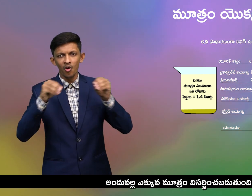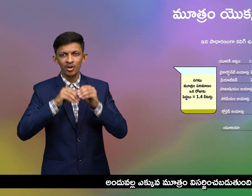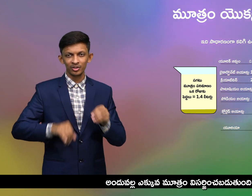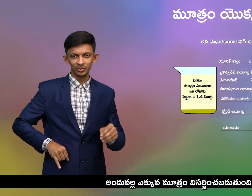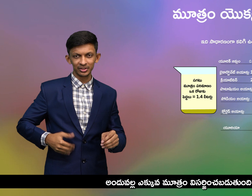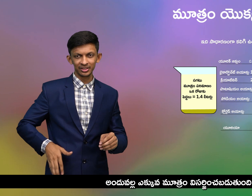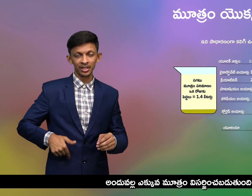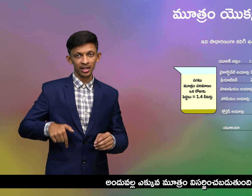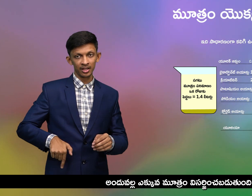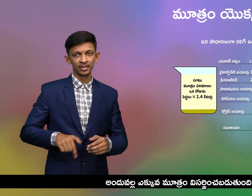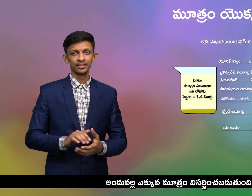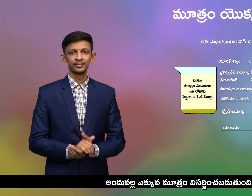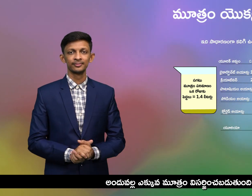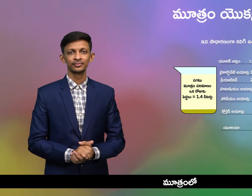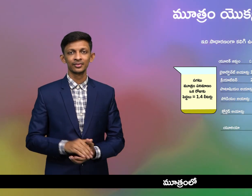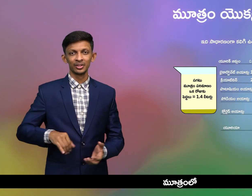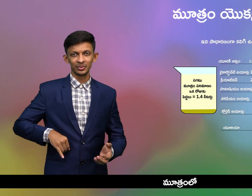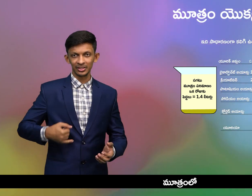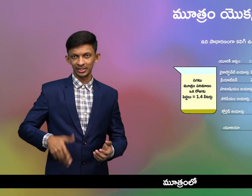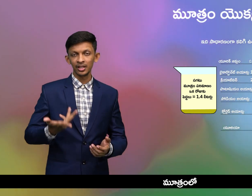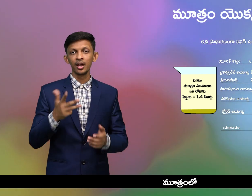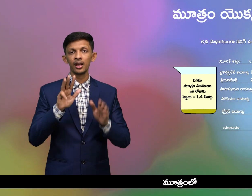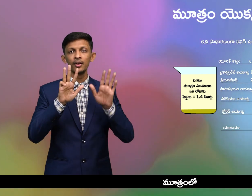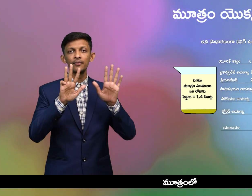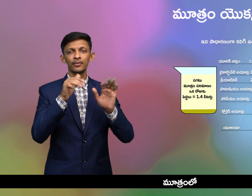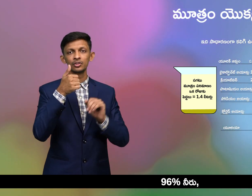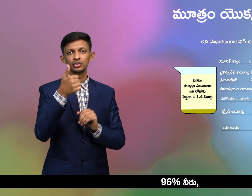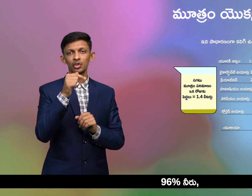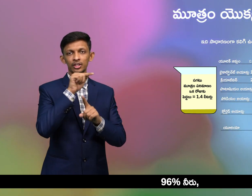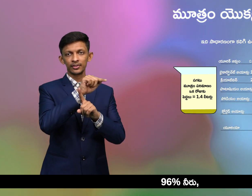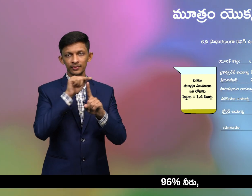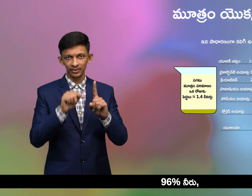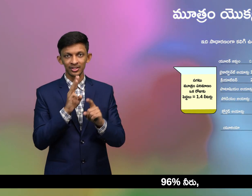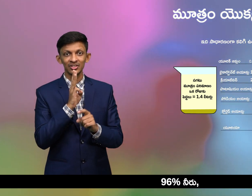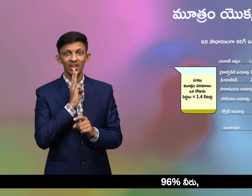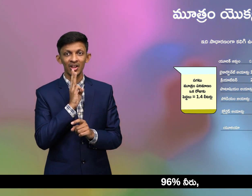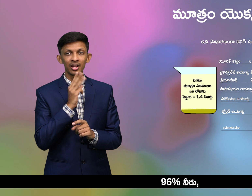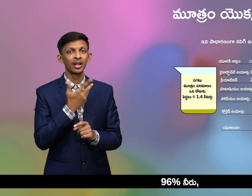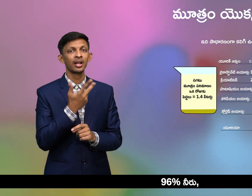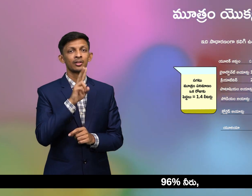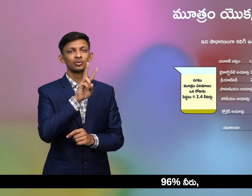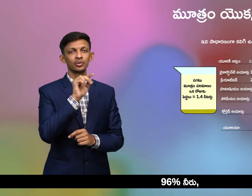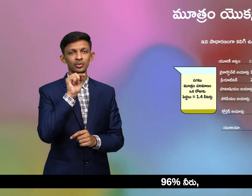విసర్జించబడుతుంది. మూత్రంలో 96% నీరు,